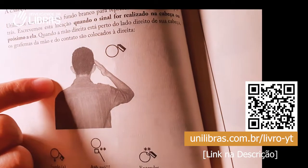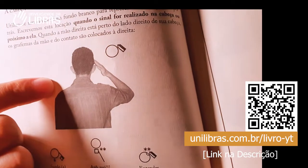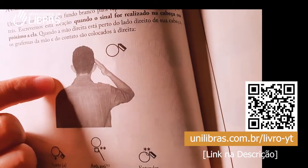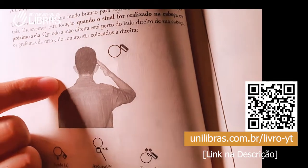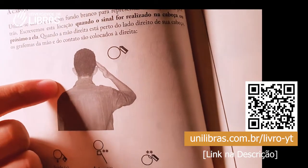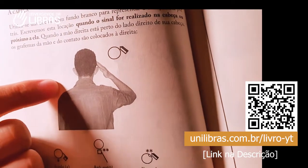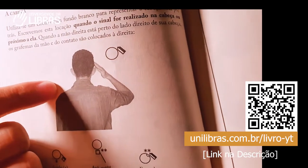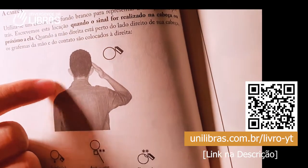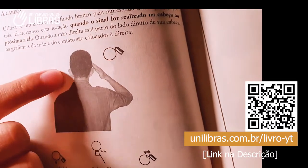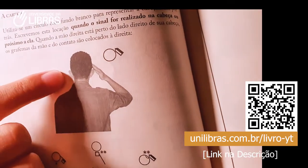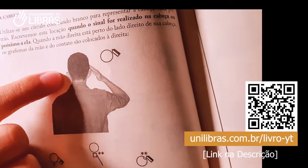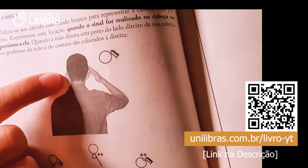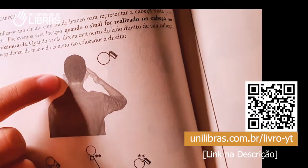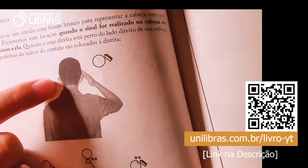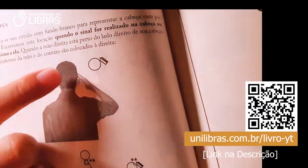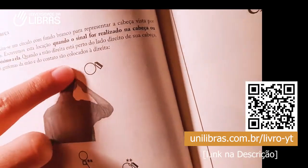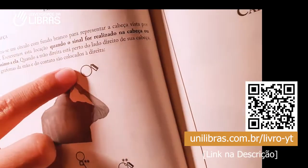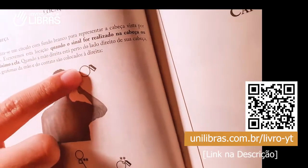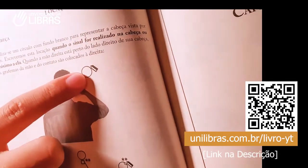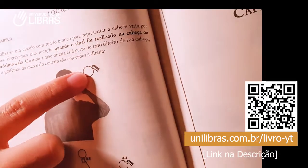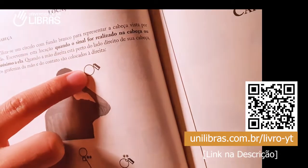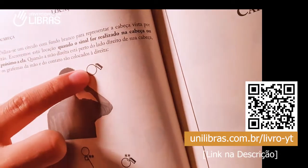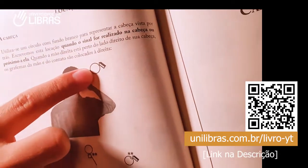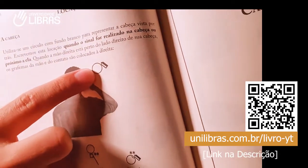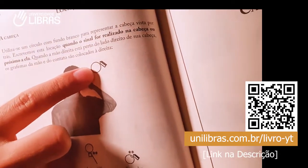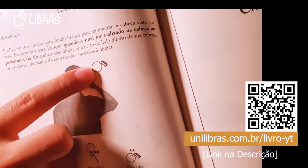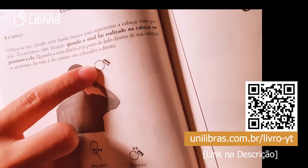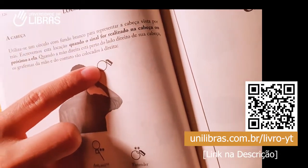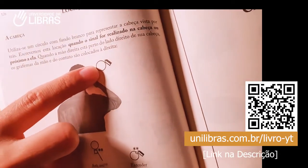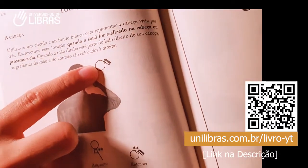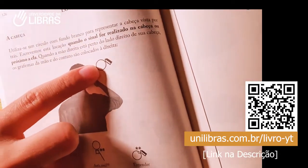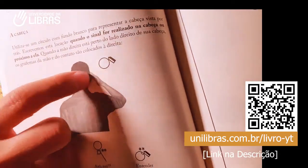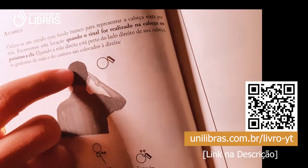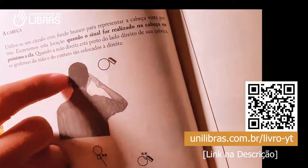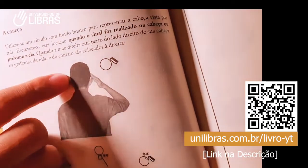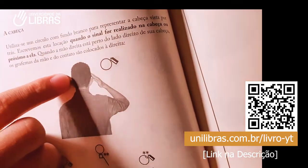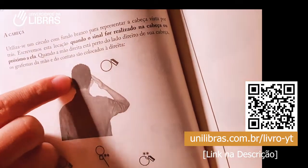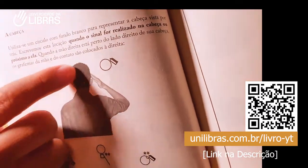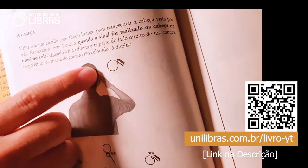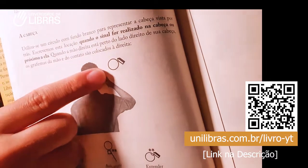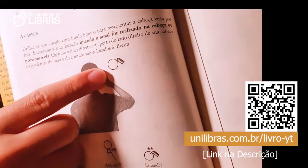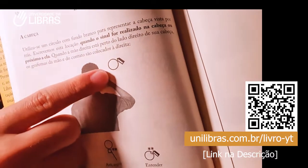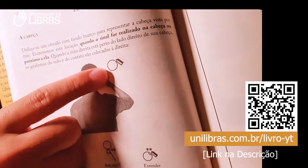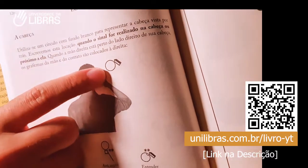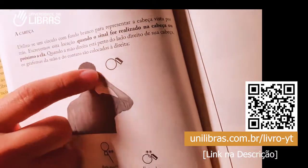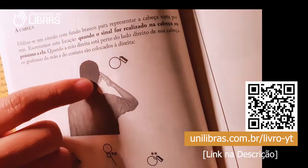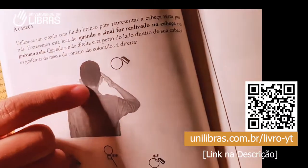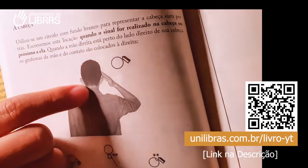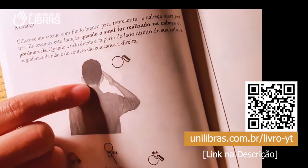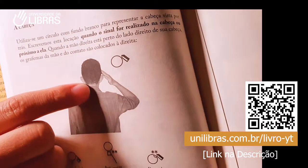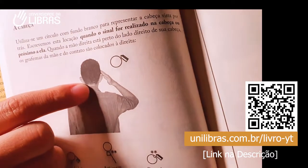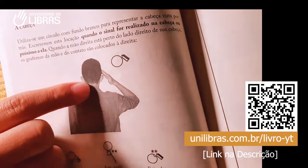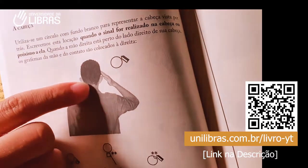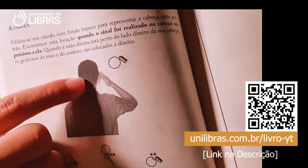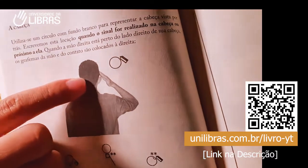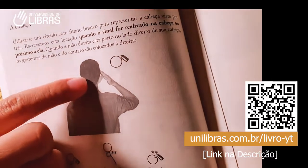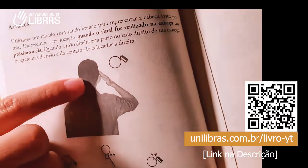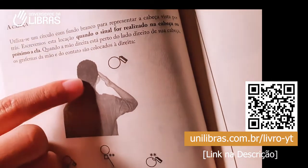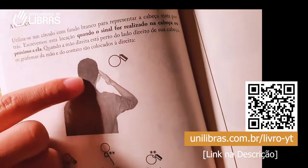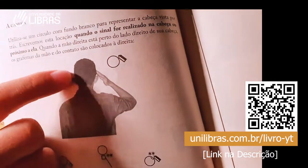você vê a foto e ver o sinal escrito recebe ó e aqui você percebe